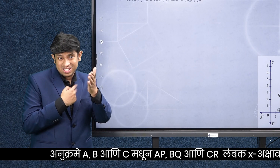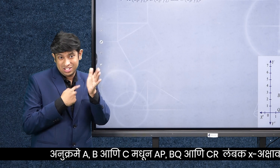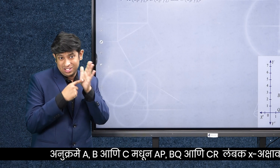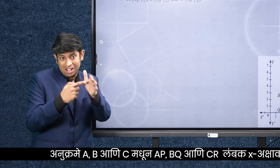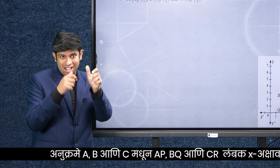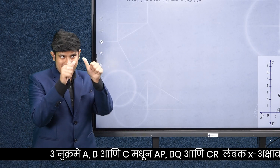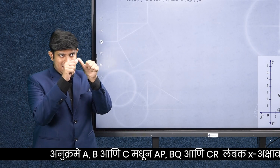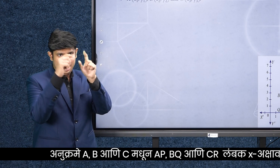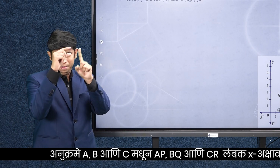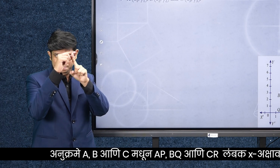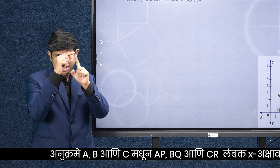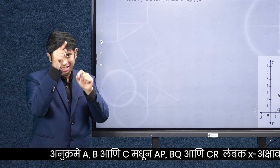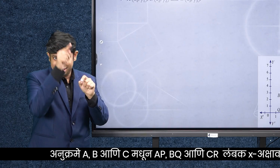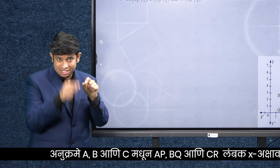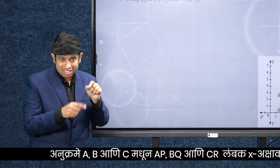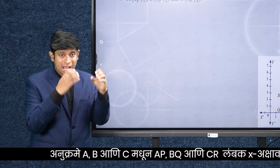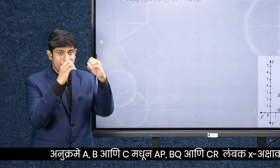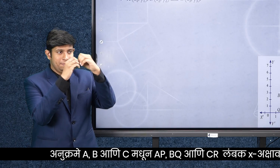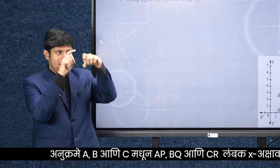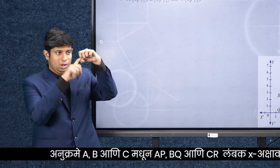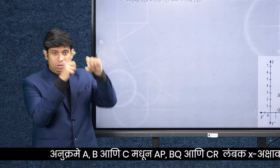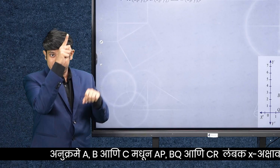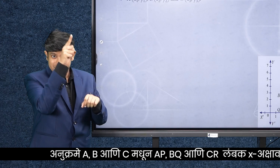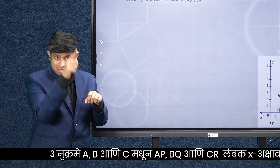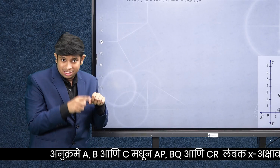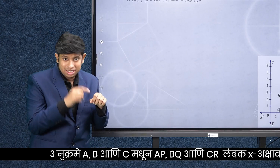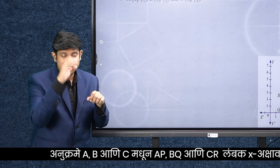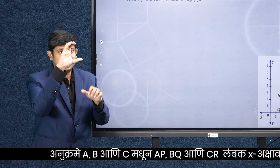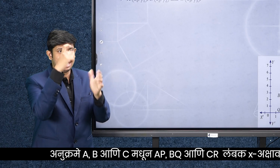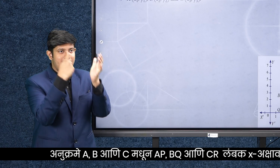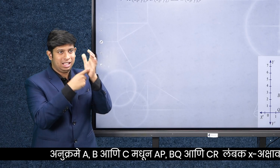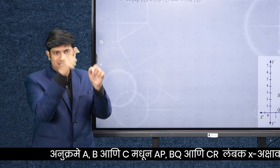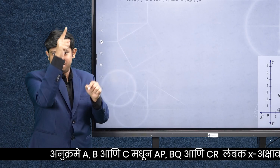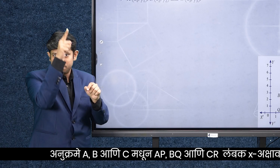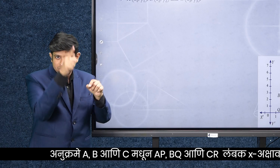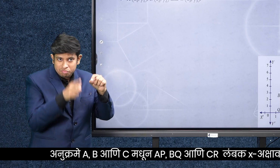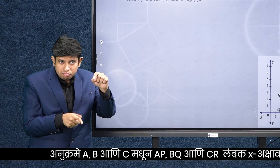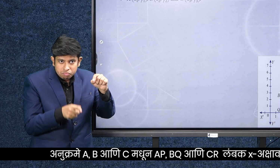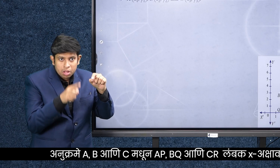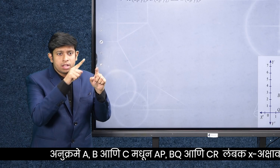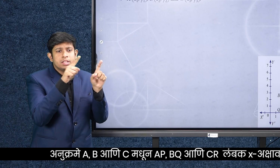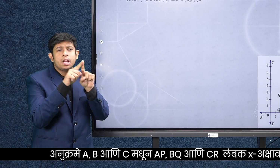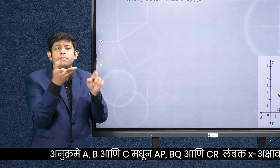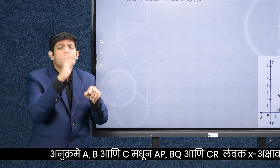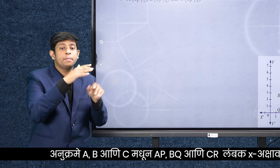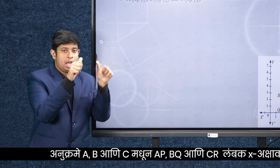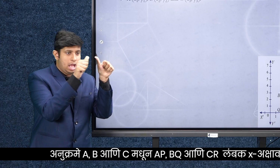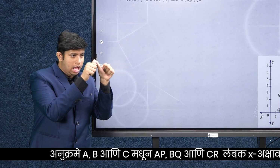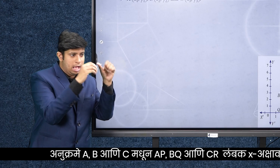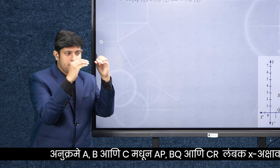अनुक्रमे ए बी आणि सी मधून ए पी बी क्यू आणि सी आर लंबक एक्स अक्षावर